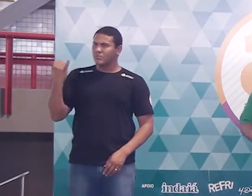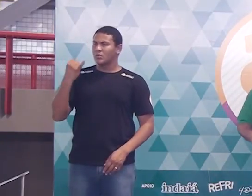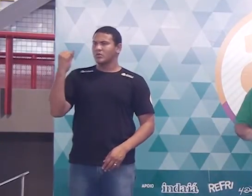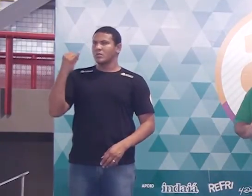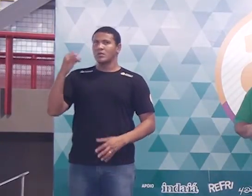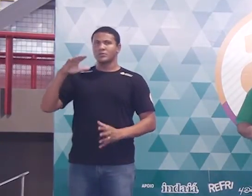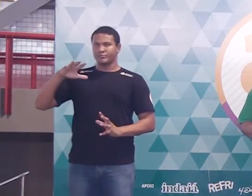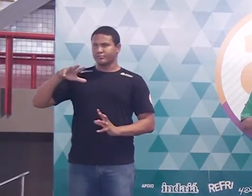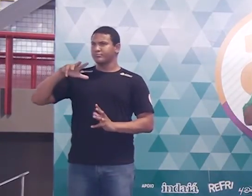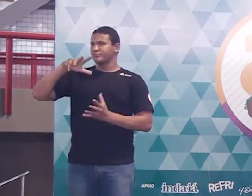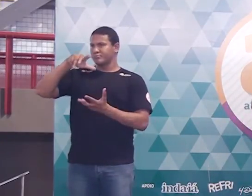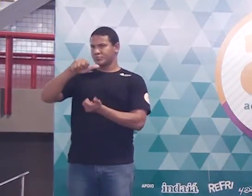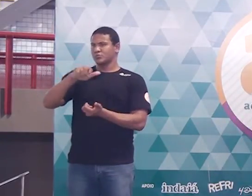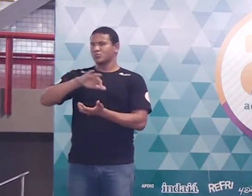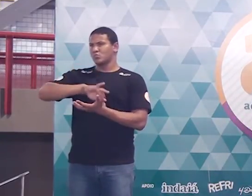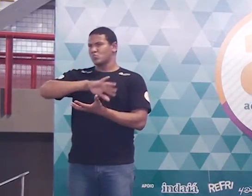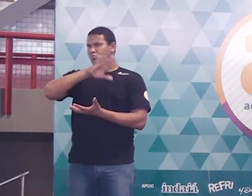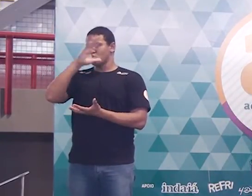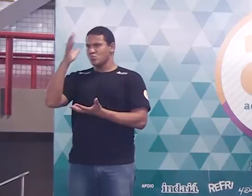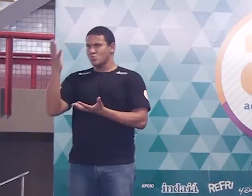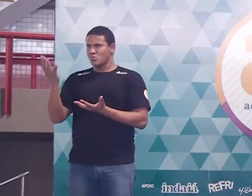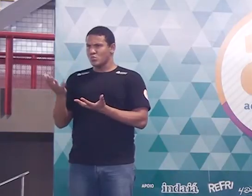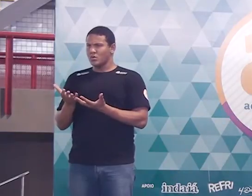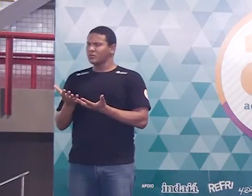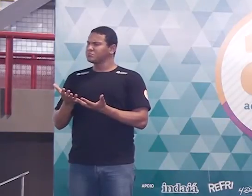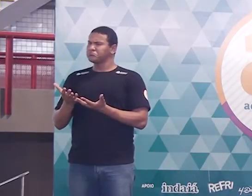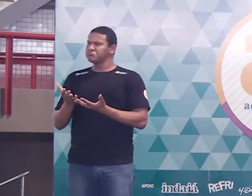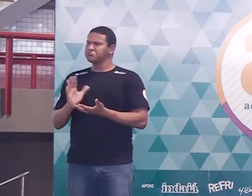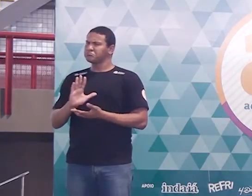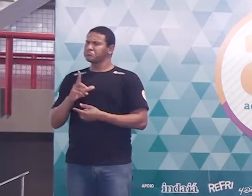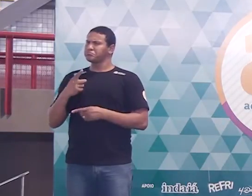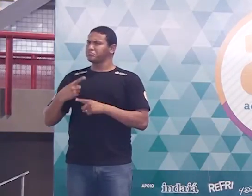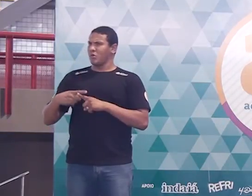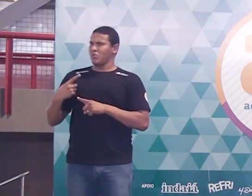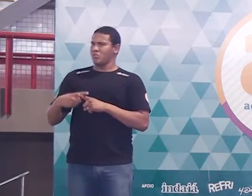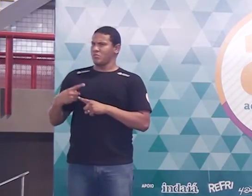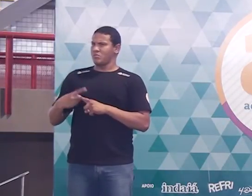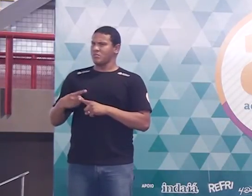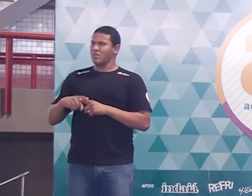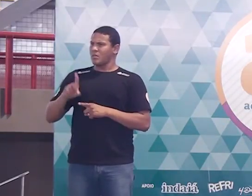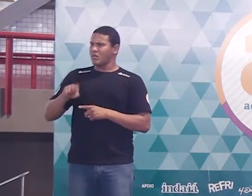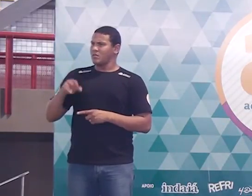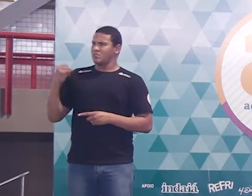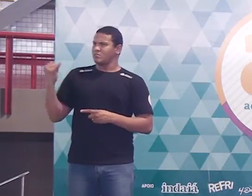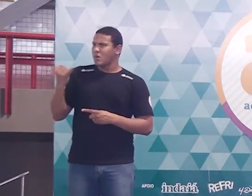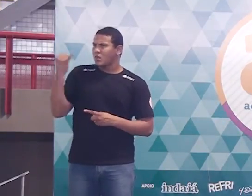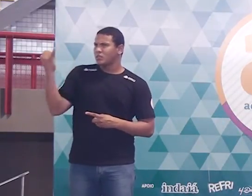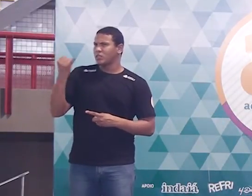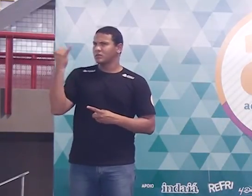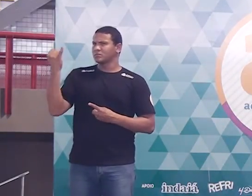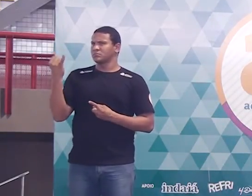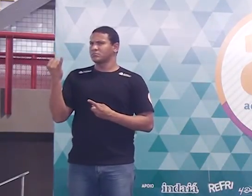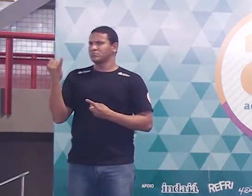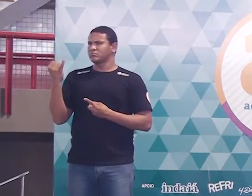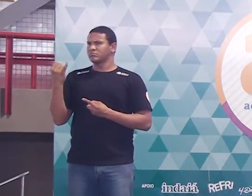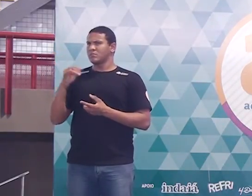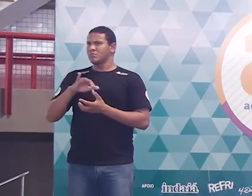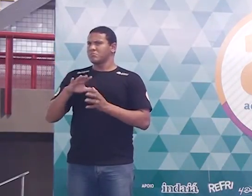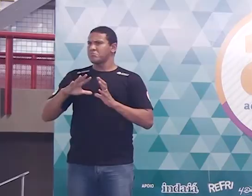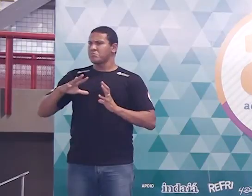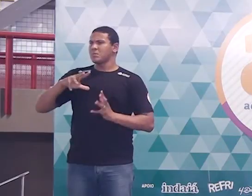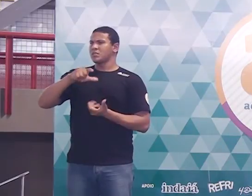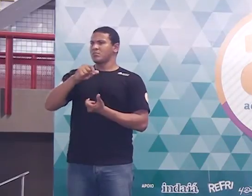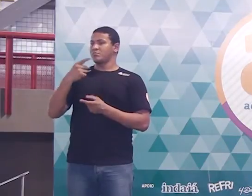o planeta. Lázaro, por que as algas elas se tornam tão importantes para o planeta? Porque